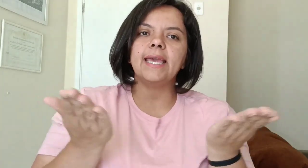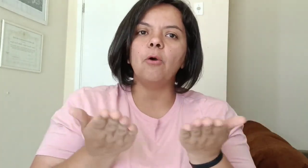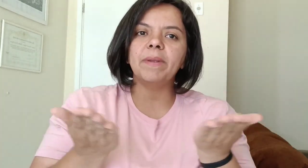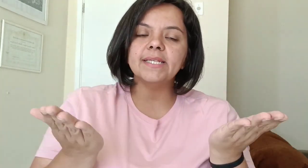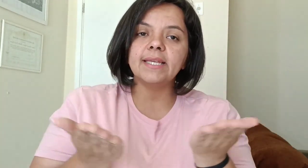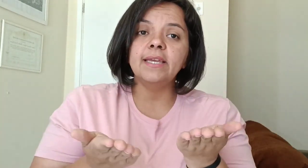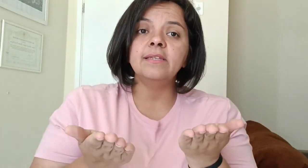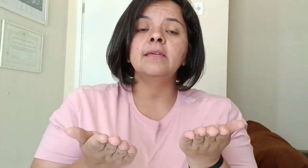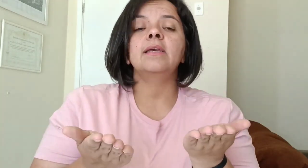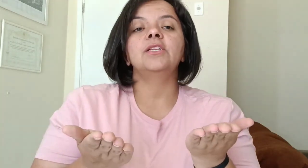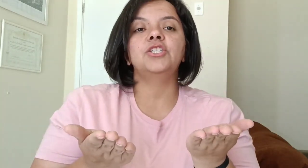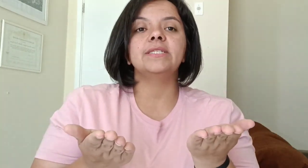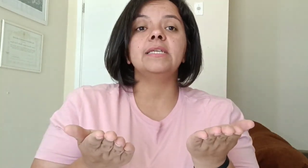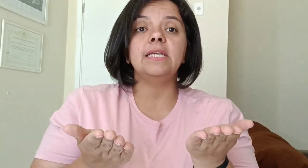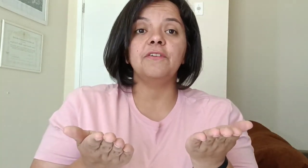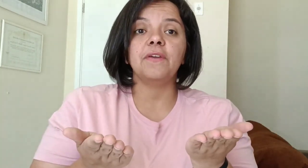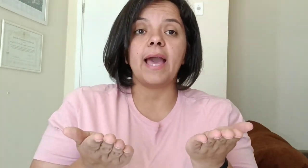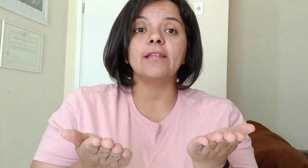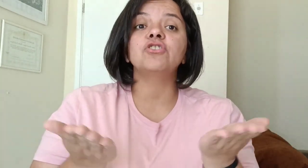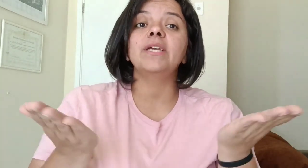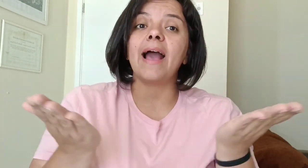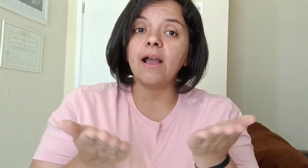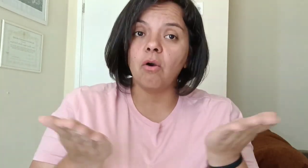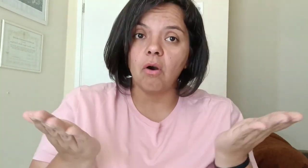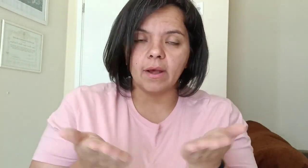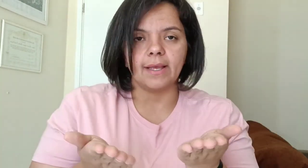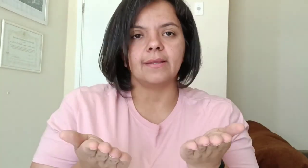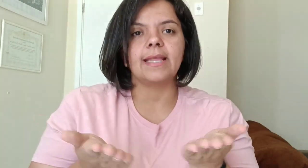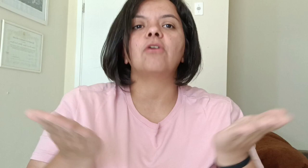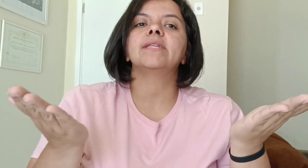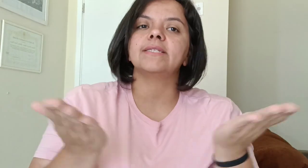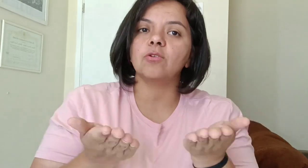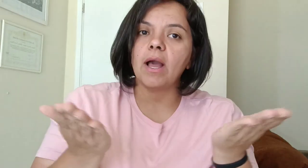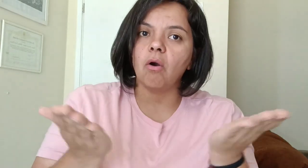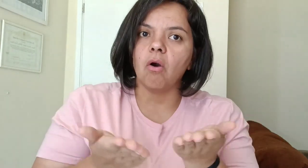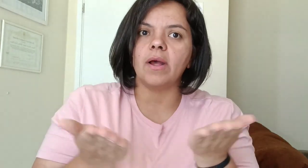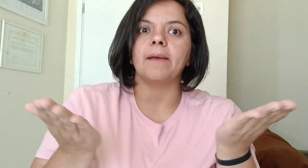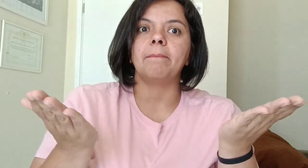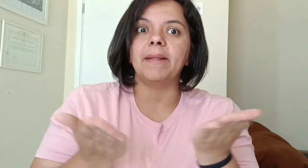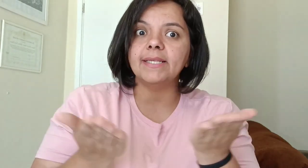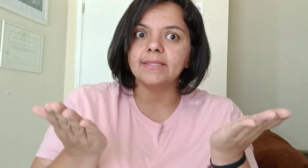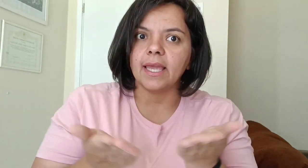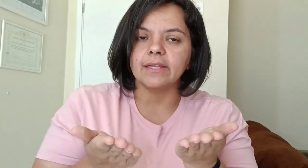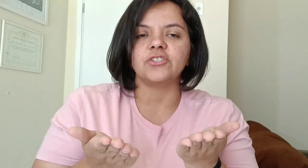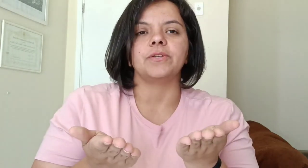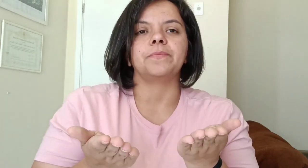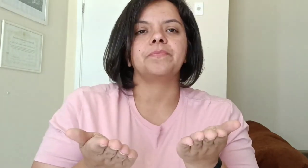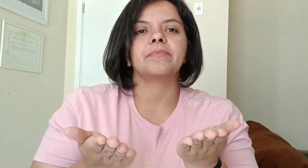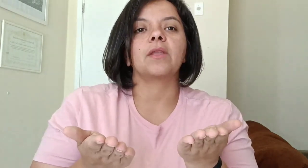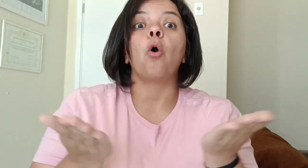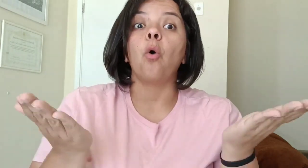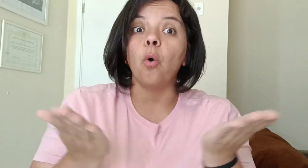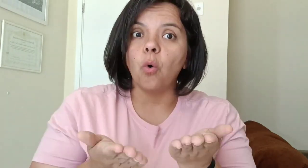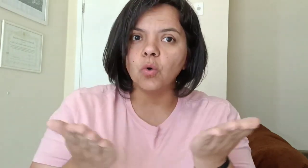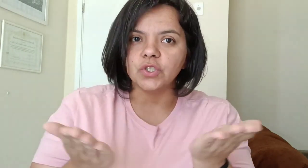é o presente de significado de agora. Tá acontecendo agora. Presente.